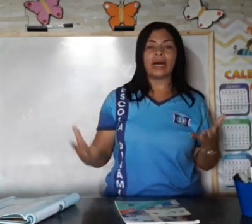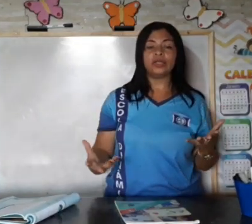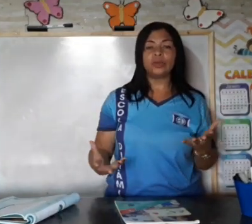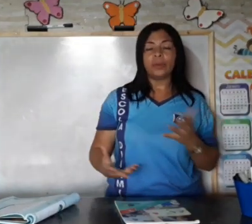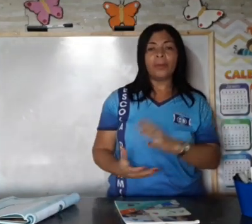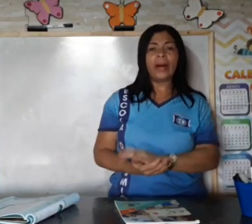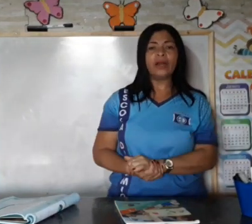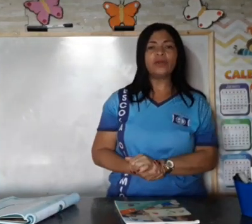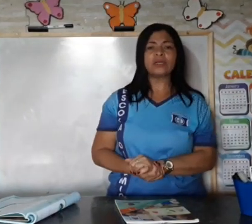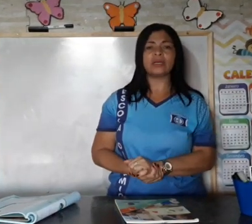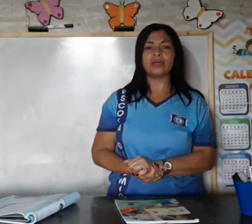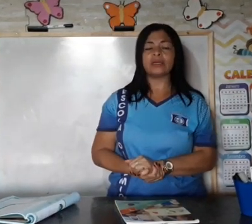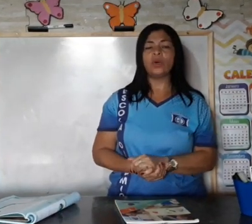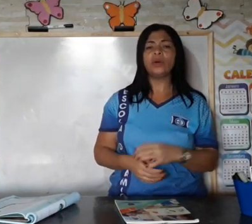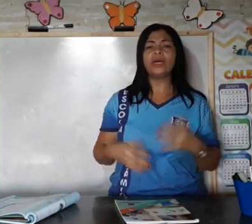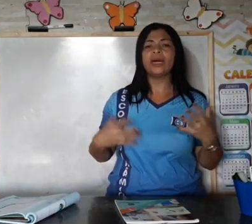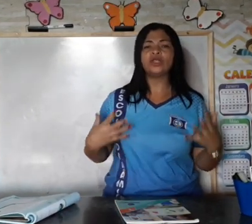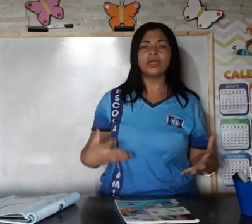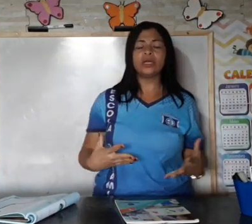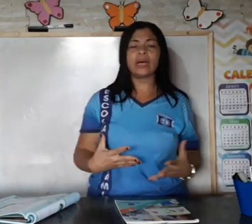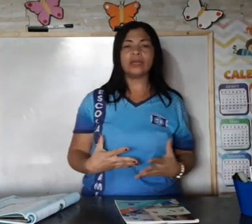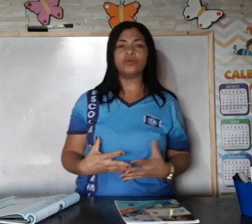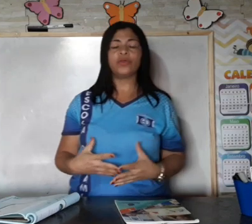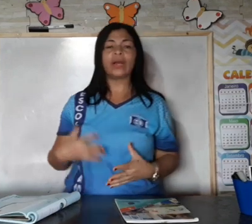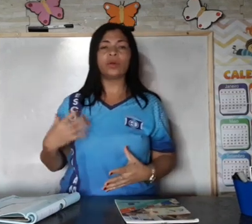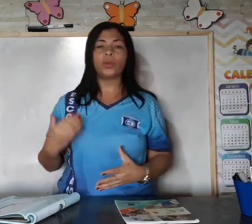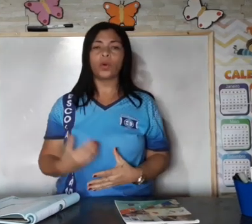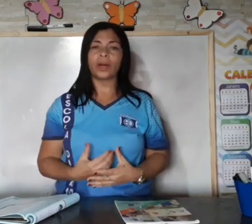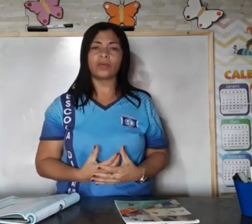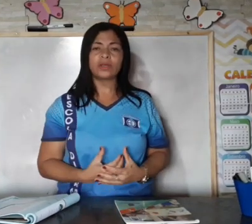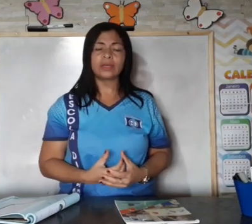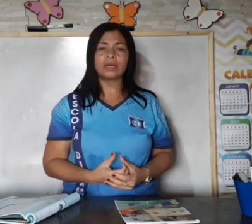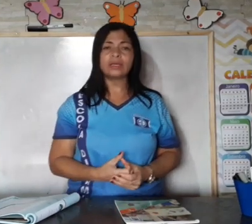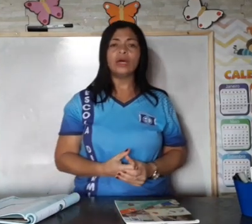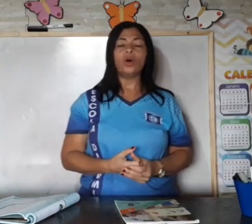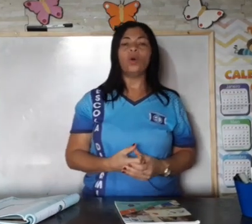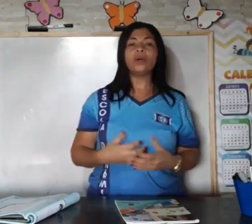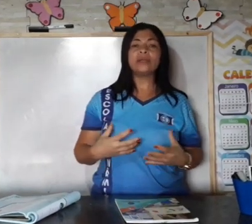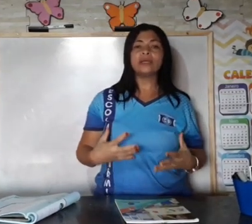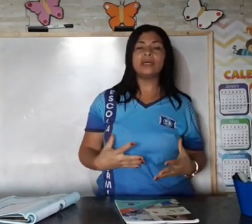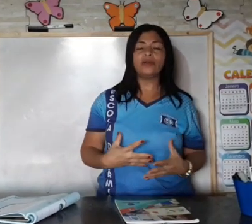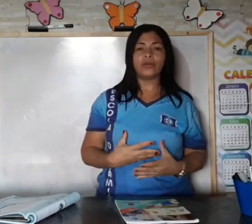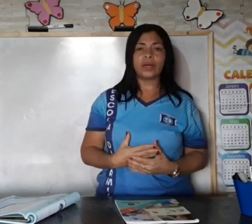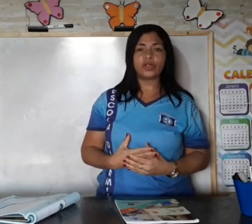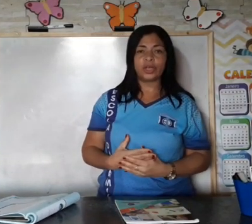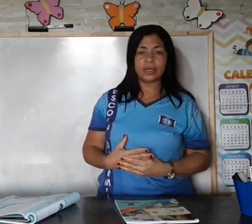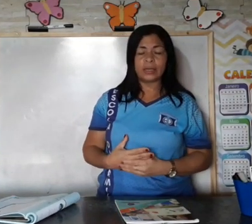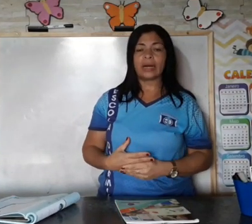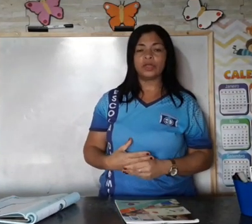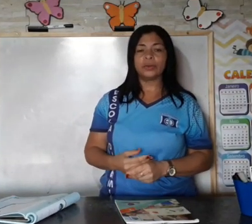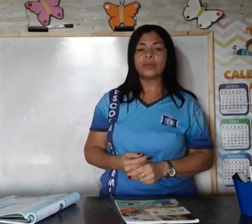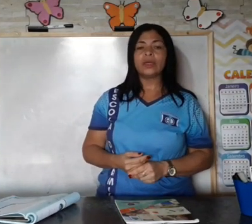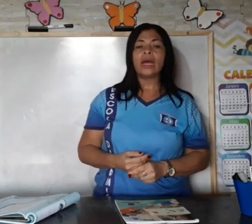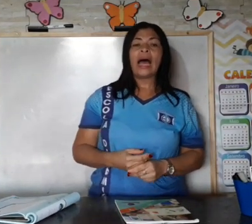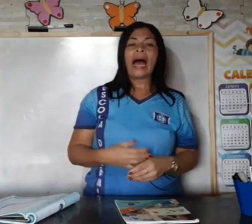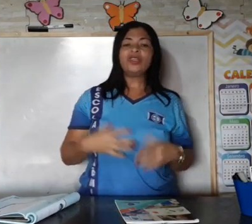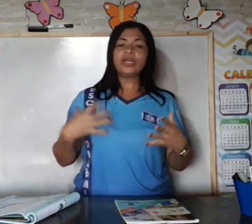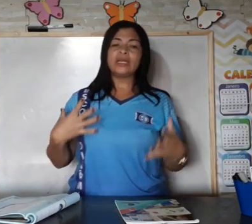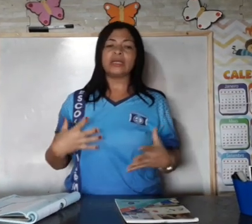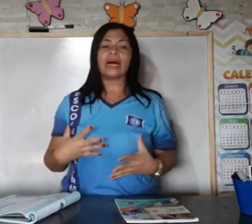dignidade. Para vocês, o que é dignidade? Vou falar um pouco para vocês o que significa dignidade. A